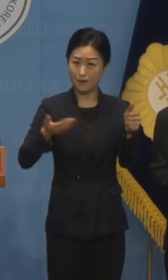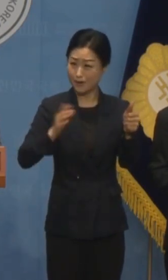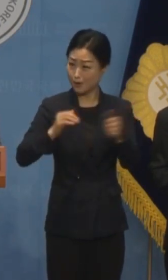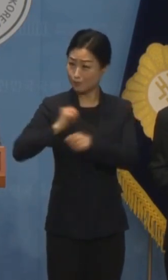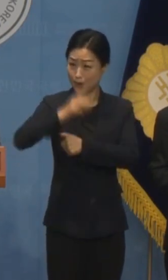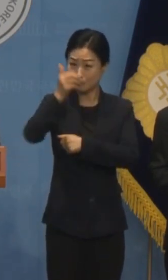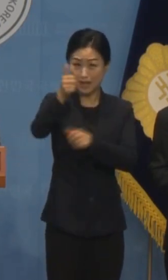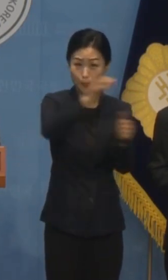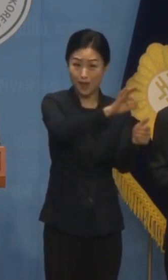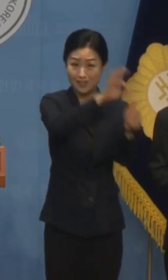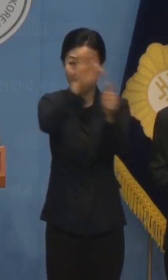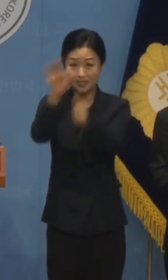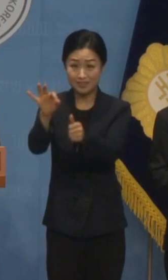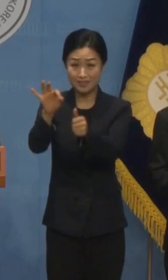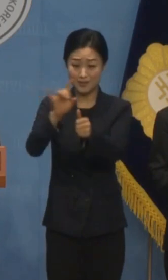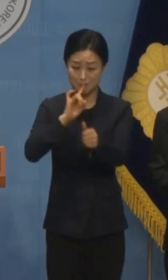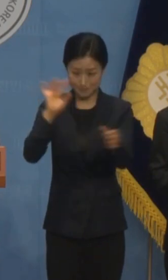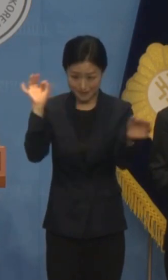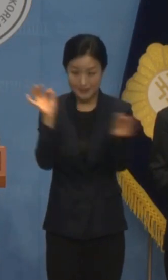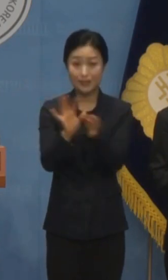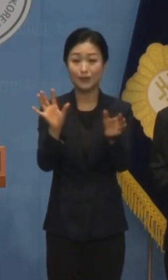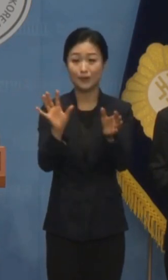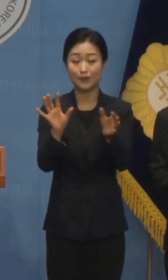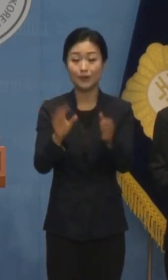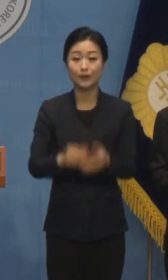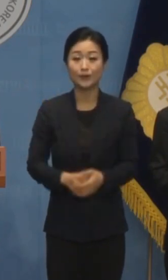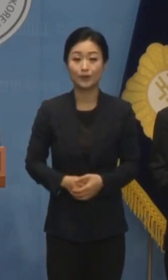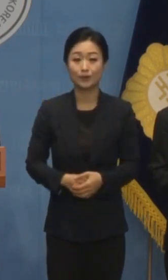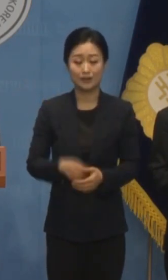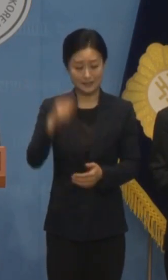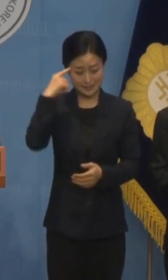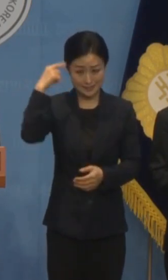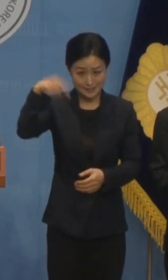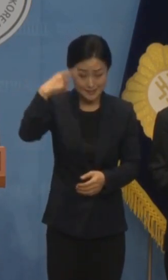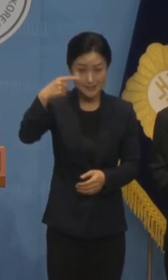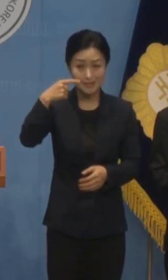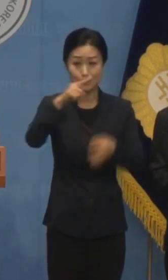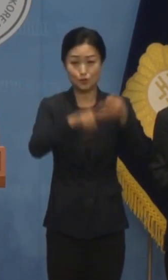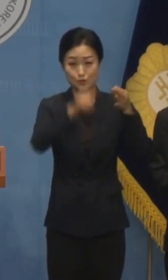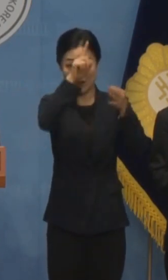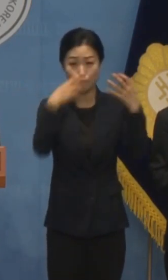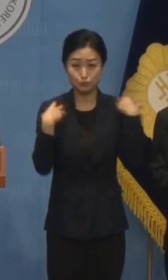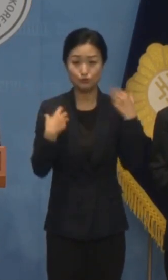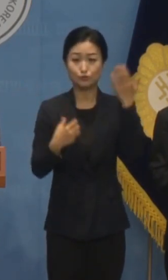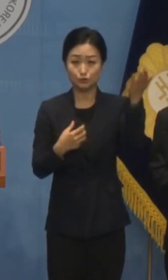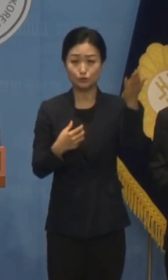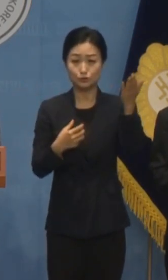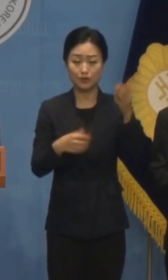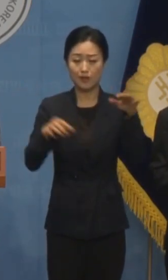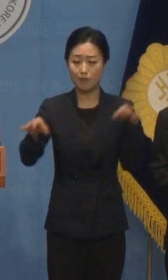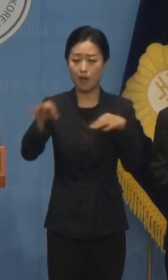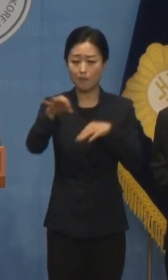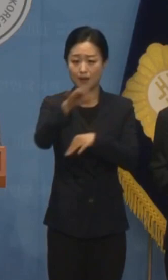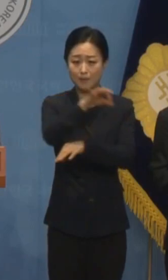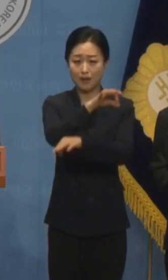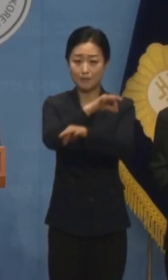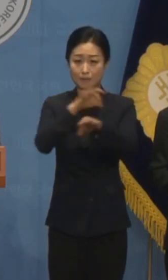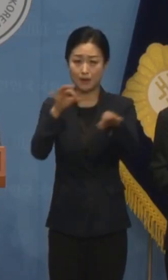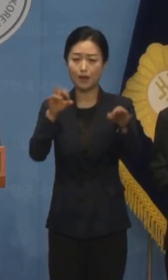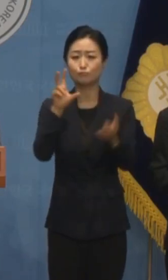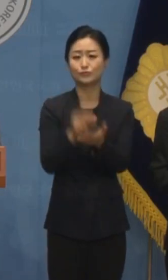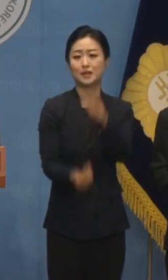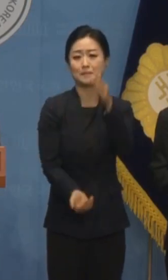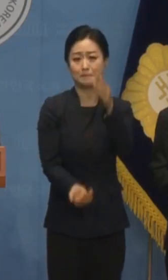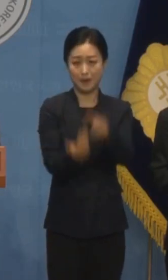장관에 앉힌다는 것이 말이 됩니까? 정신 나간 윤석열 정권, 회전문 인사의 극치를